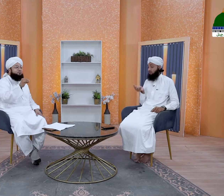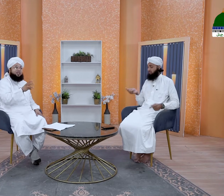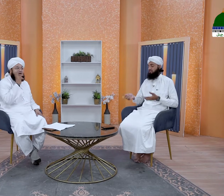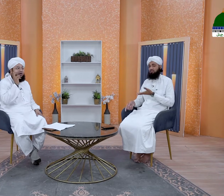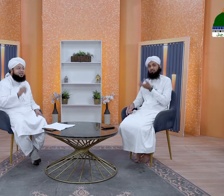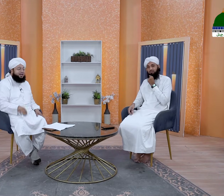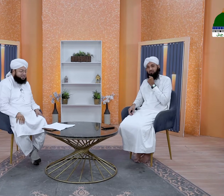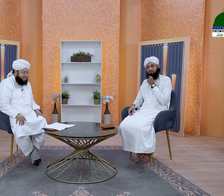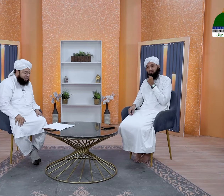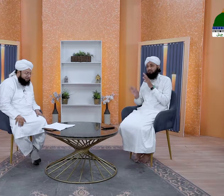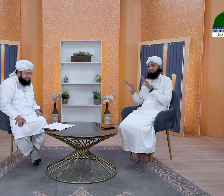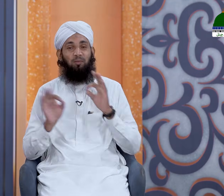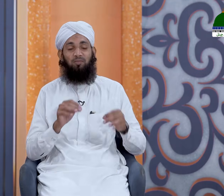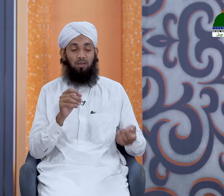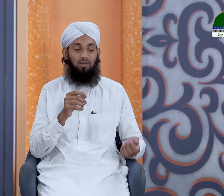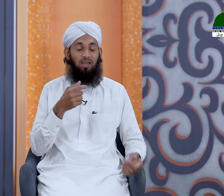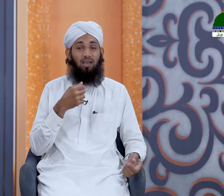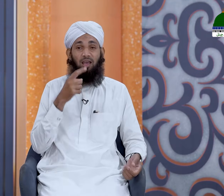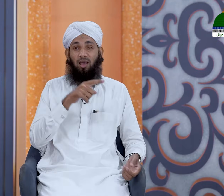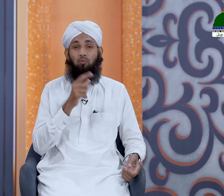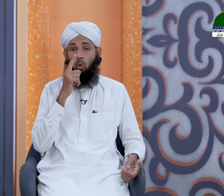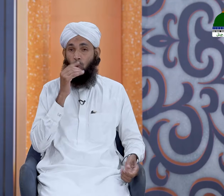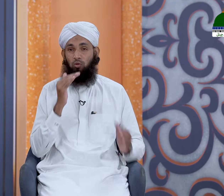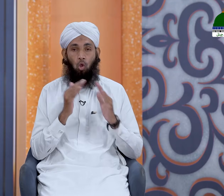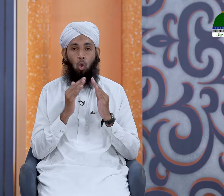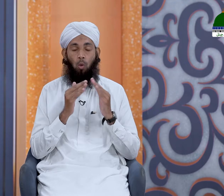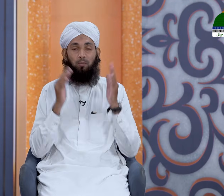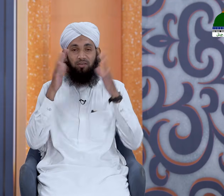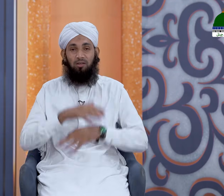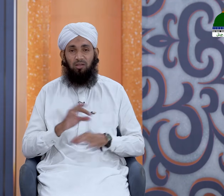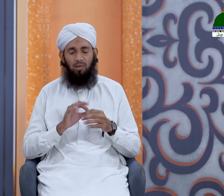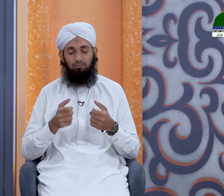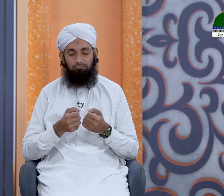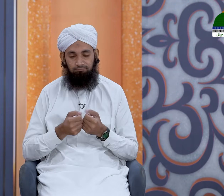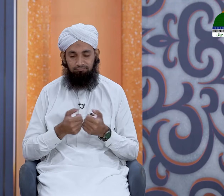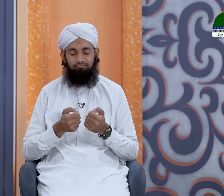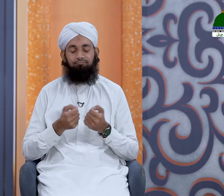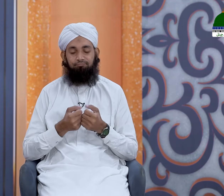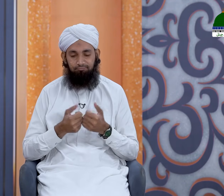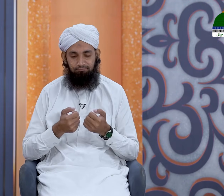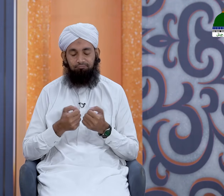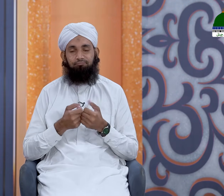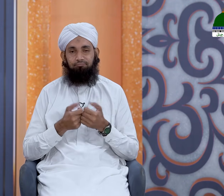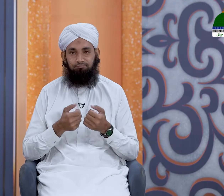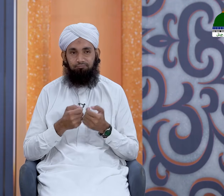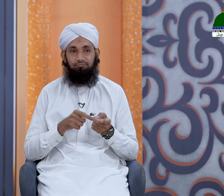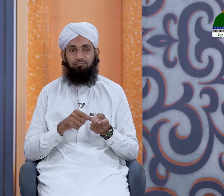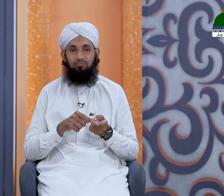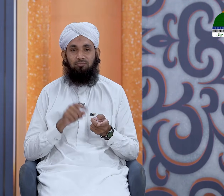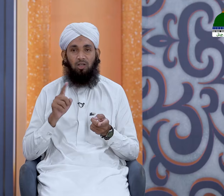پڑھتا ہوا اگر ساس دیکھ لے تو اب فوراً یہ نہیں جائے گا کہ ذکر و اذکار ہے، اللہ کا ذکر نہیں، بلکہ بدگمانی